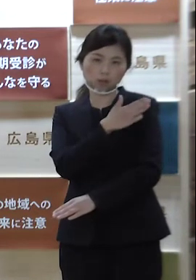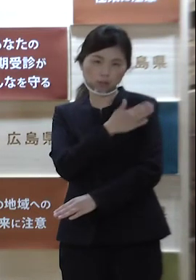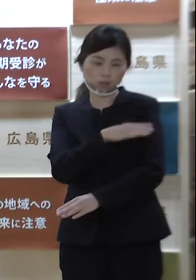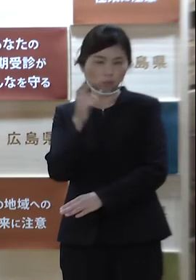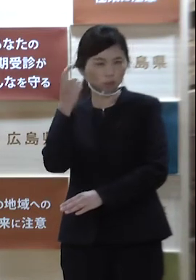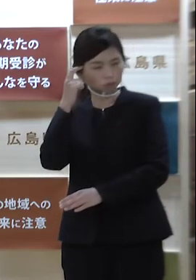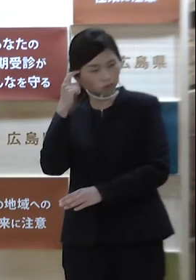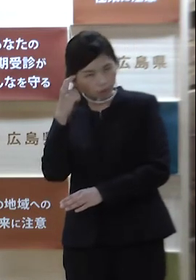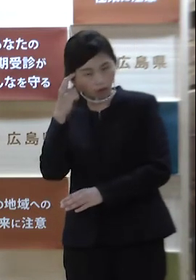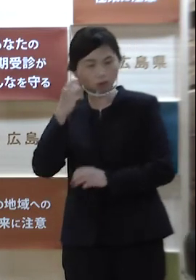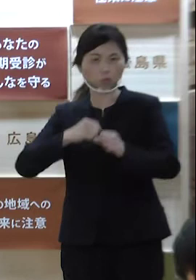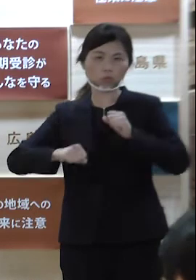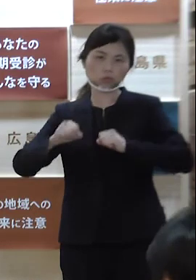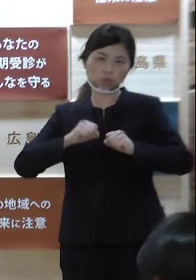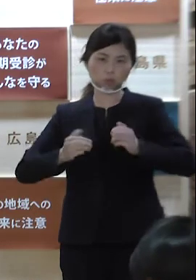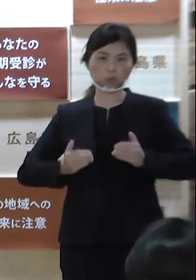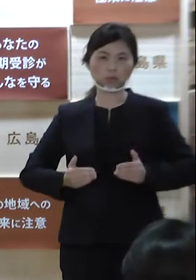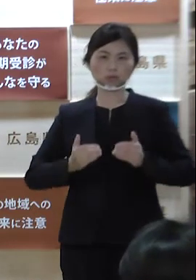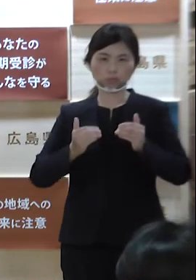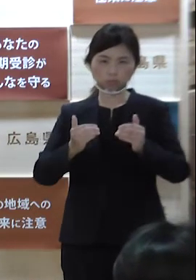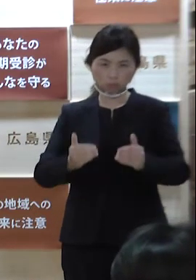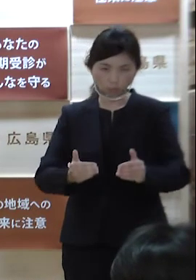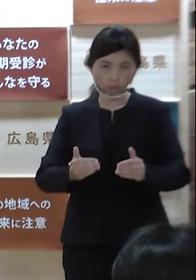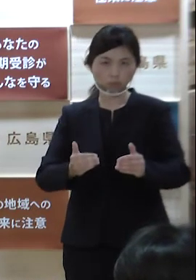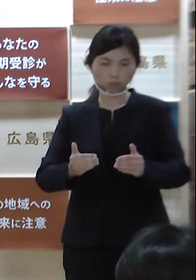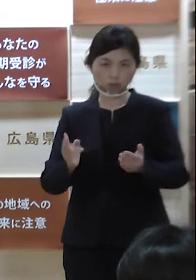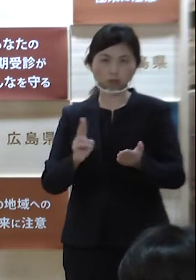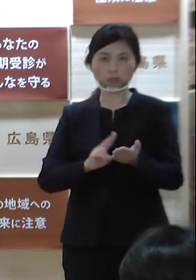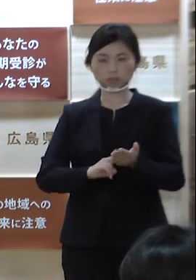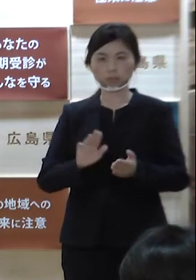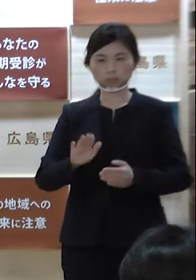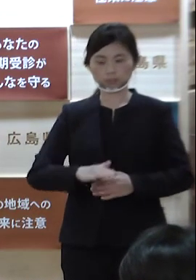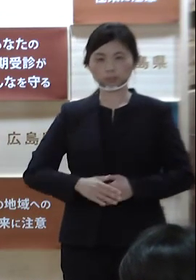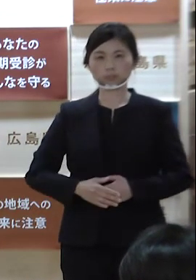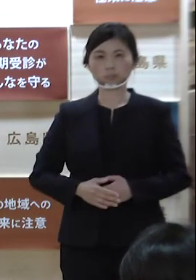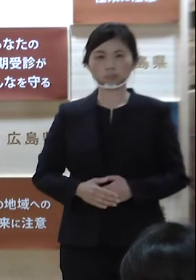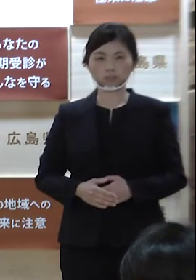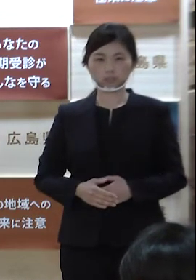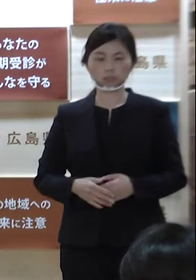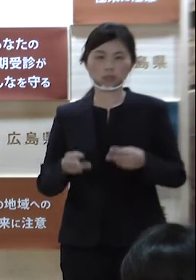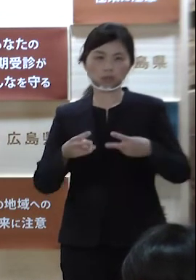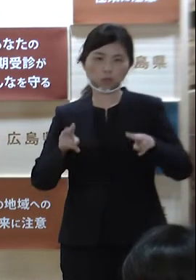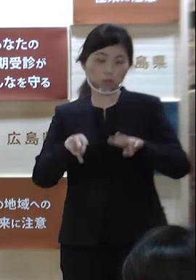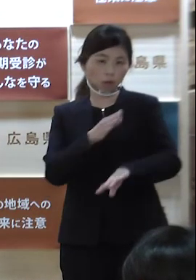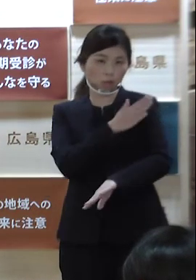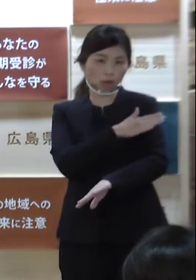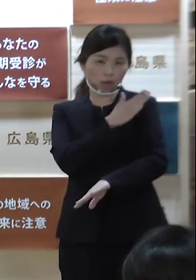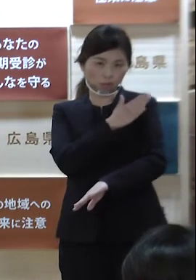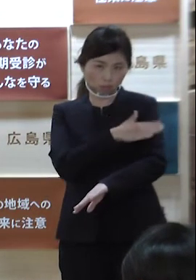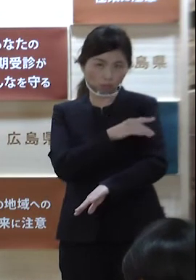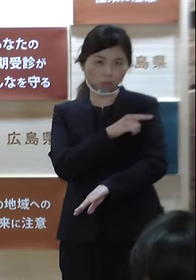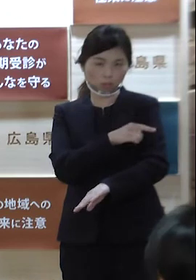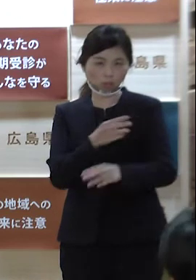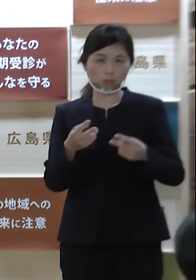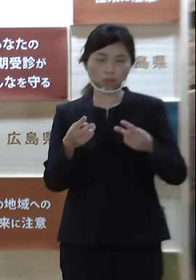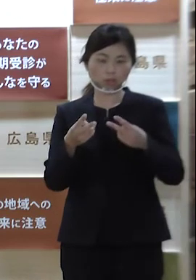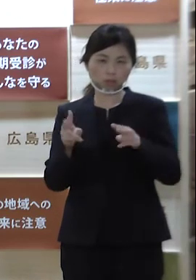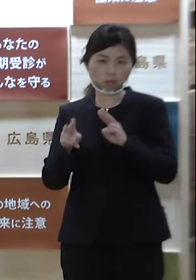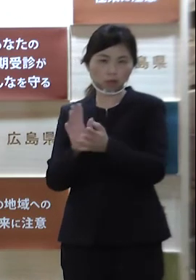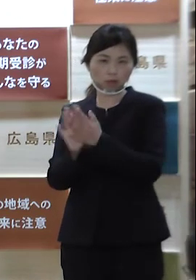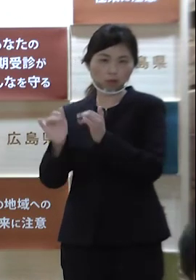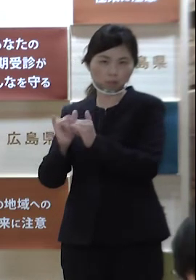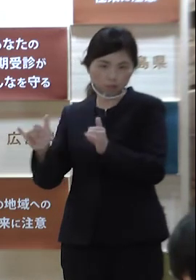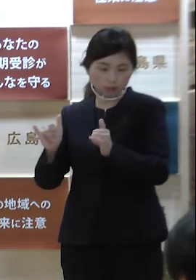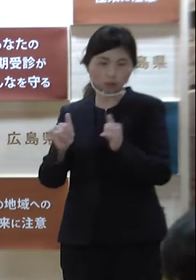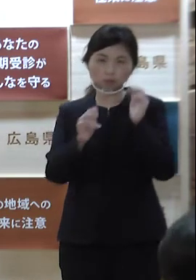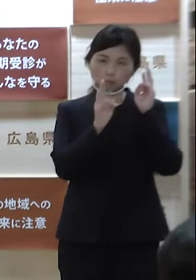識した取り組みを進めることとしております。広島ブランドは県民また企業の